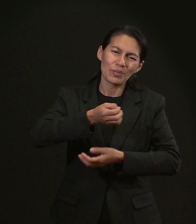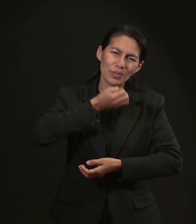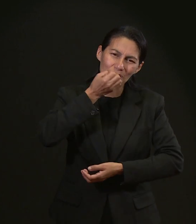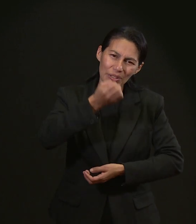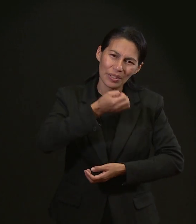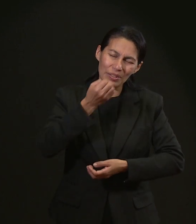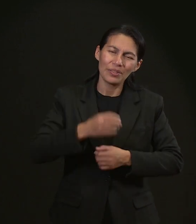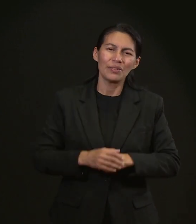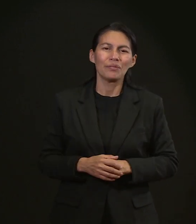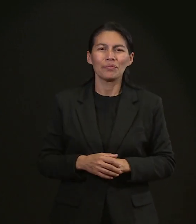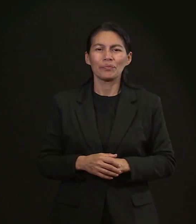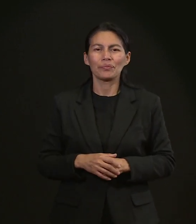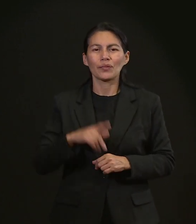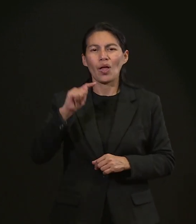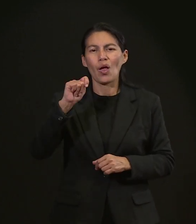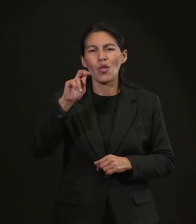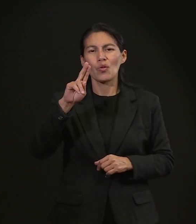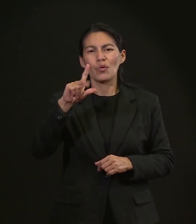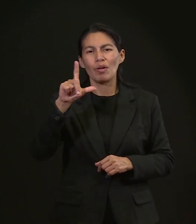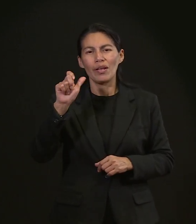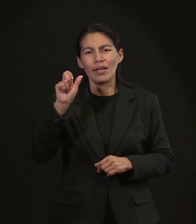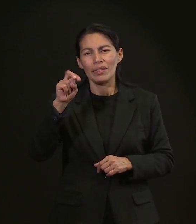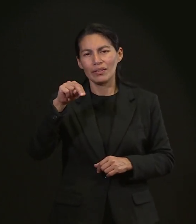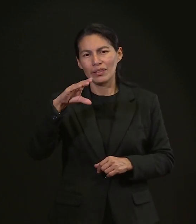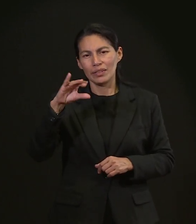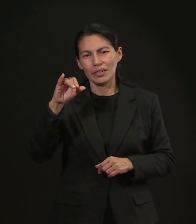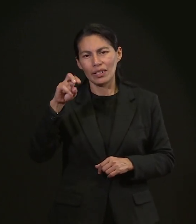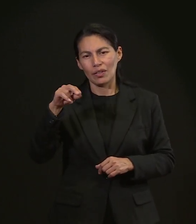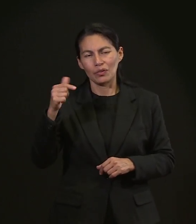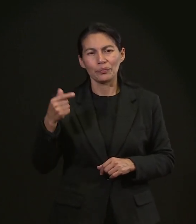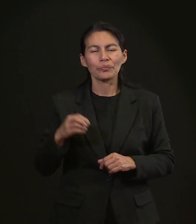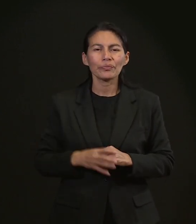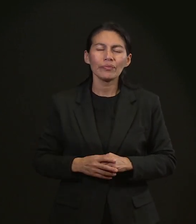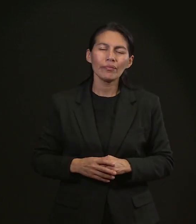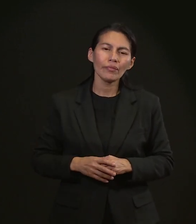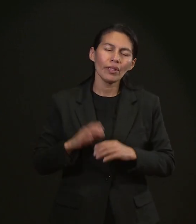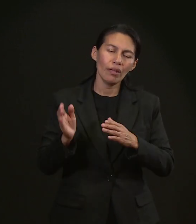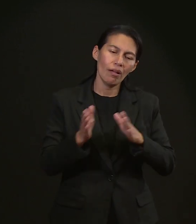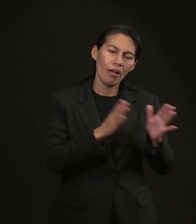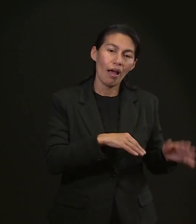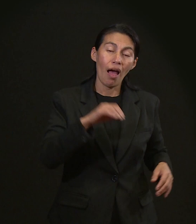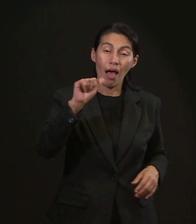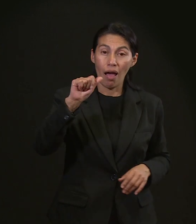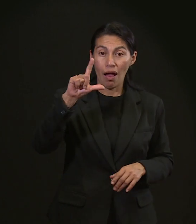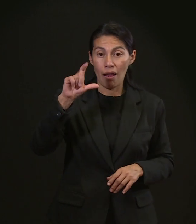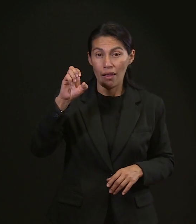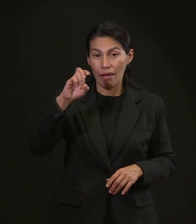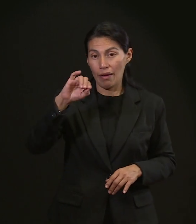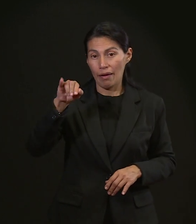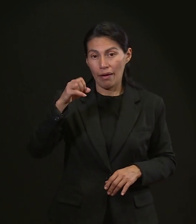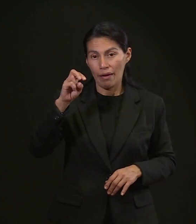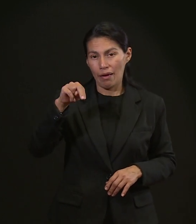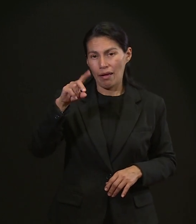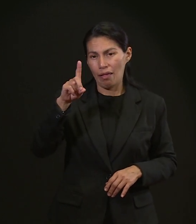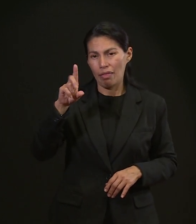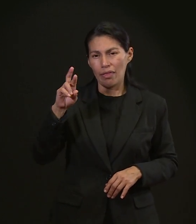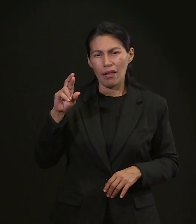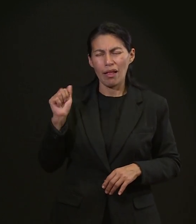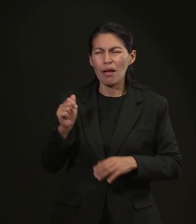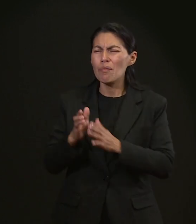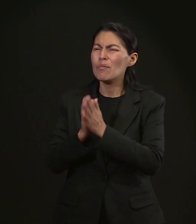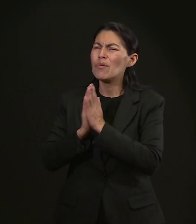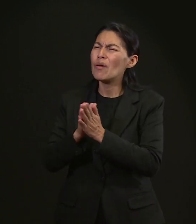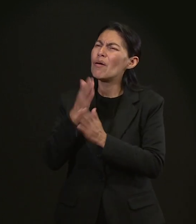corazón desde tulancingo amén alejandra mercado les pido incluyan en sus oraciones a mi esposo